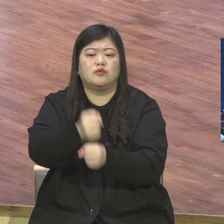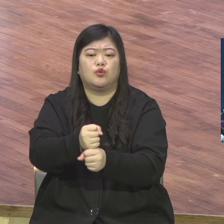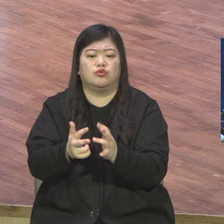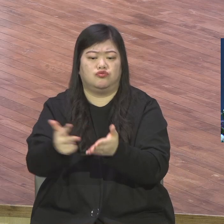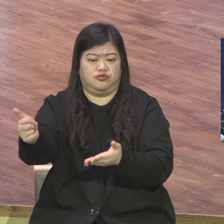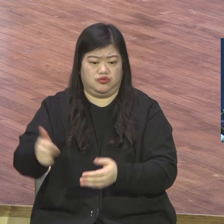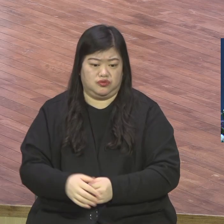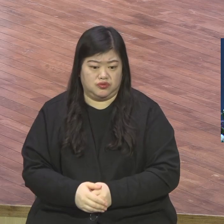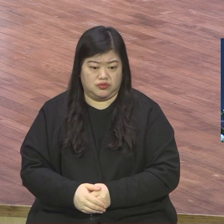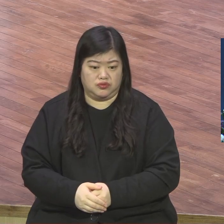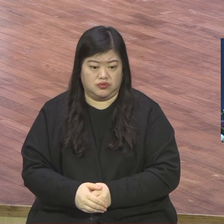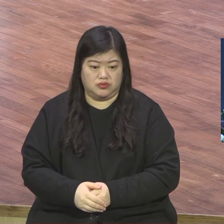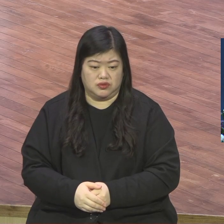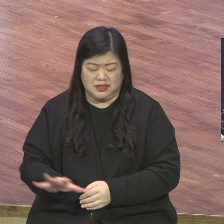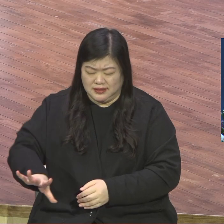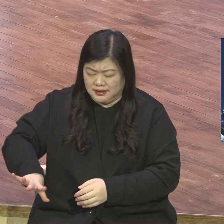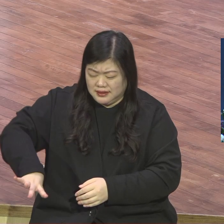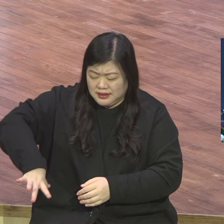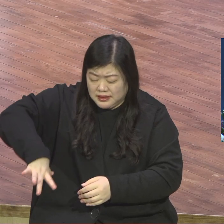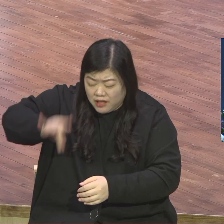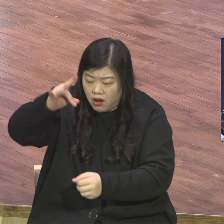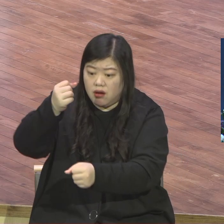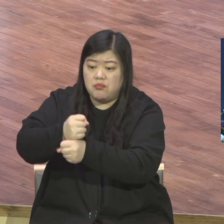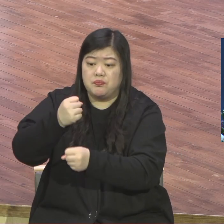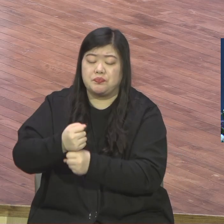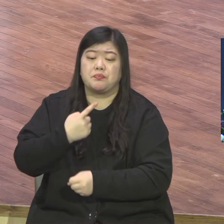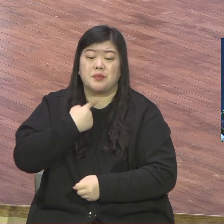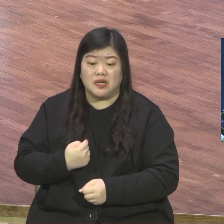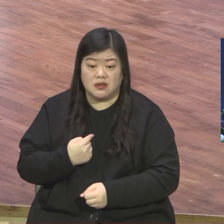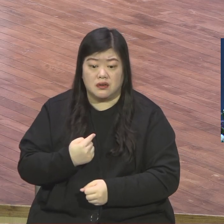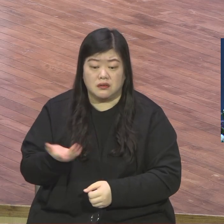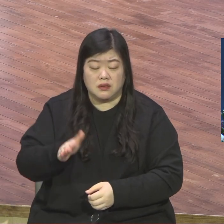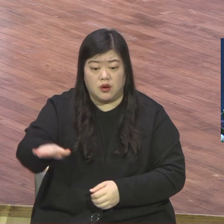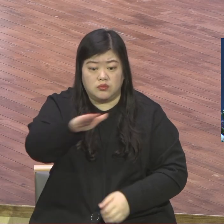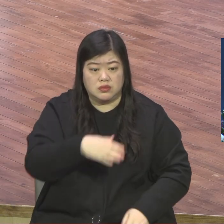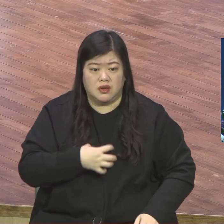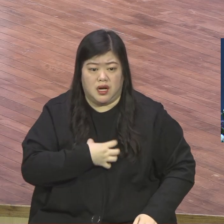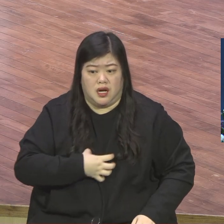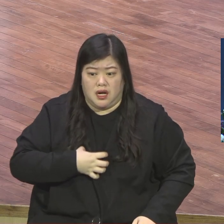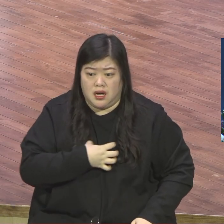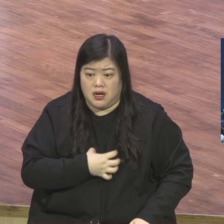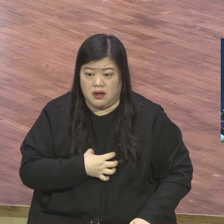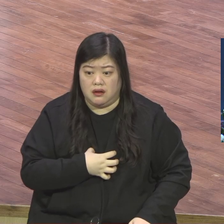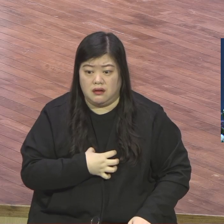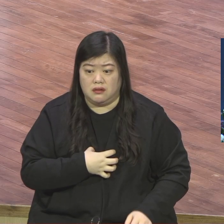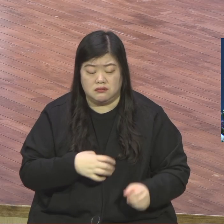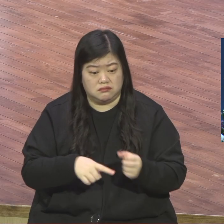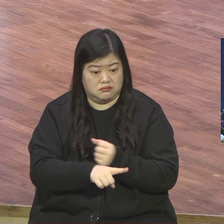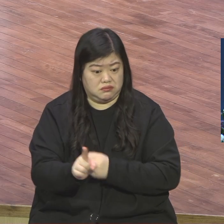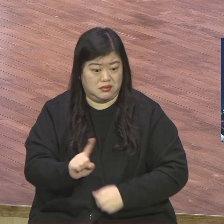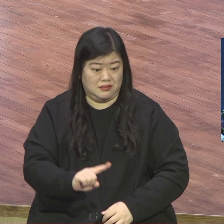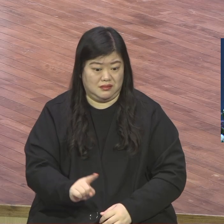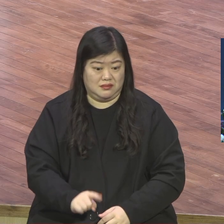뭔 너무 밤새도록 걱정, 염려, 하나님 없는 사람이에요. 여러분의 모든 미래는 다